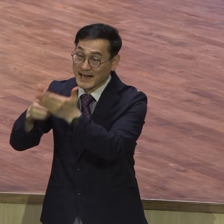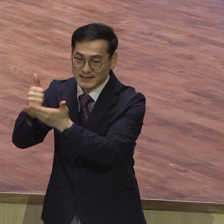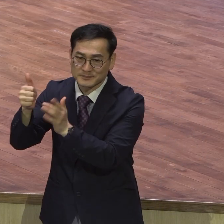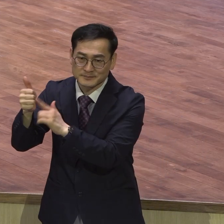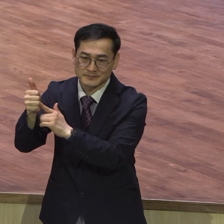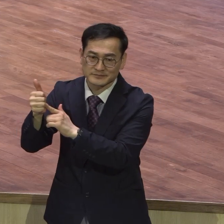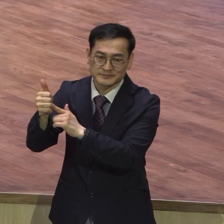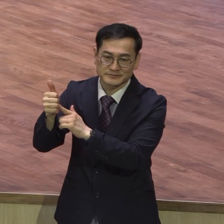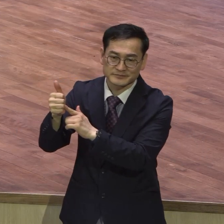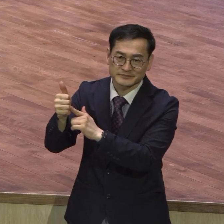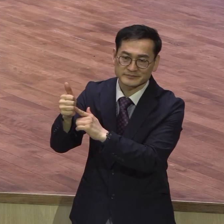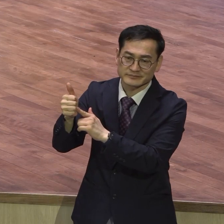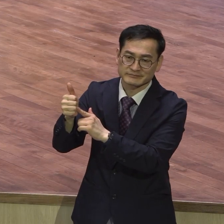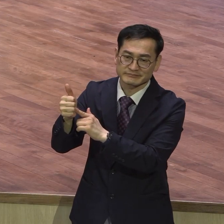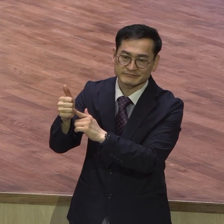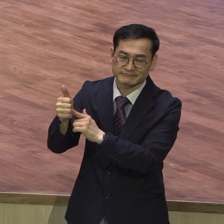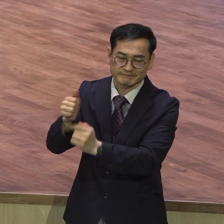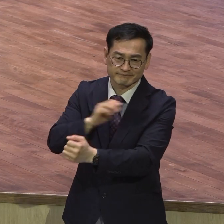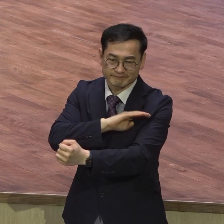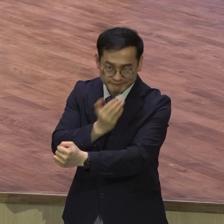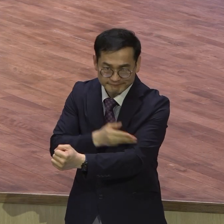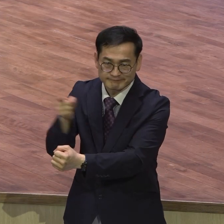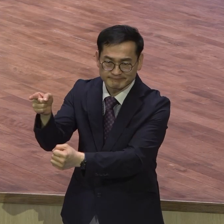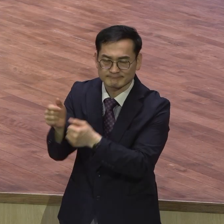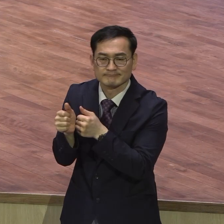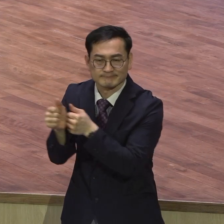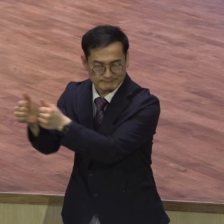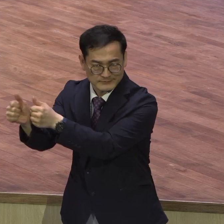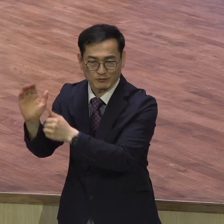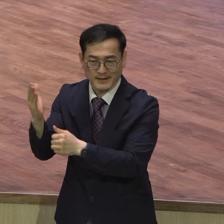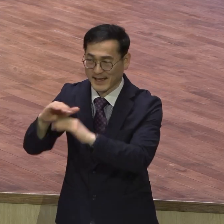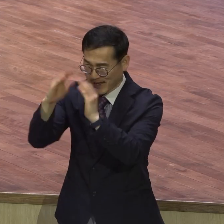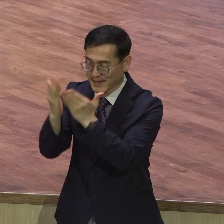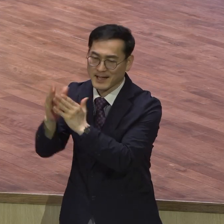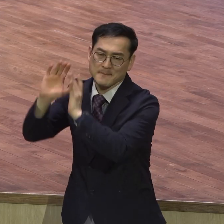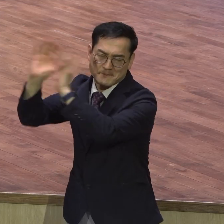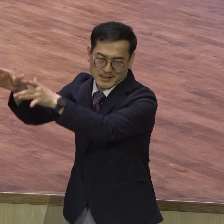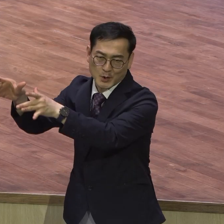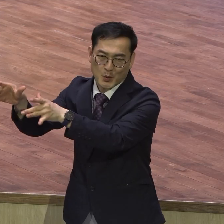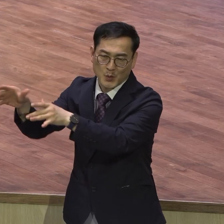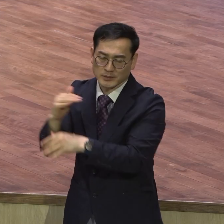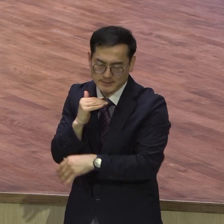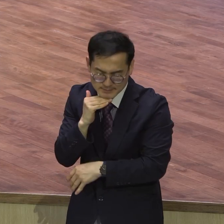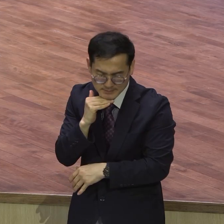된다고. 이해할 수 있다든 없든 상관없어서 하나님께 다 맡겨라 말하는 거예요.